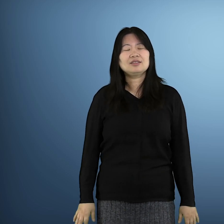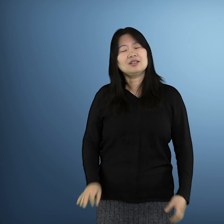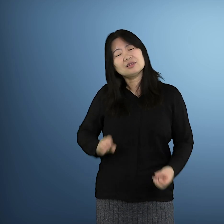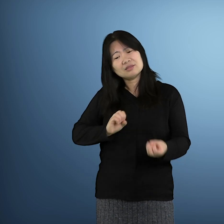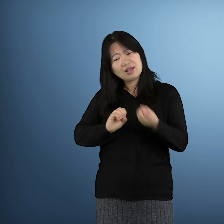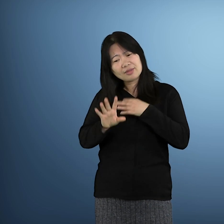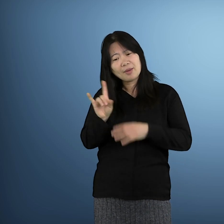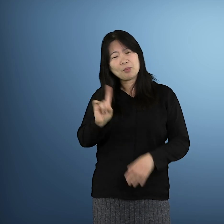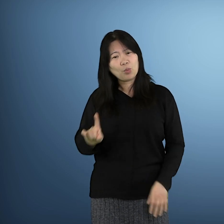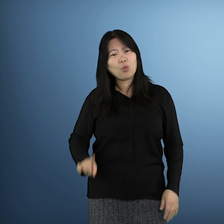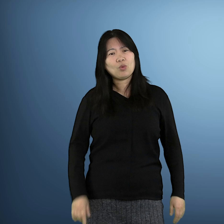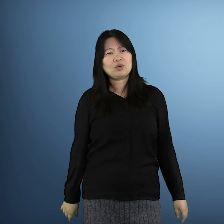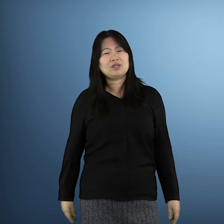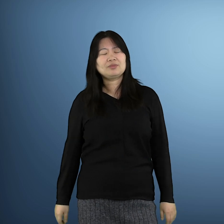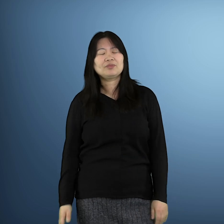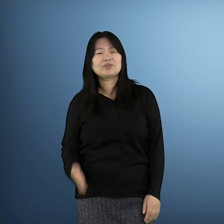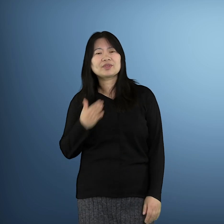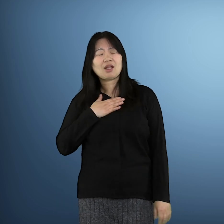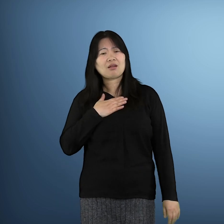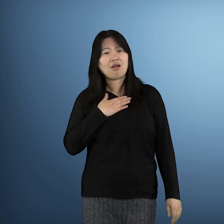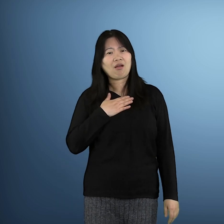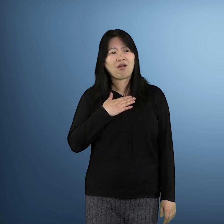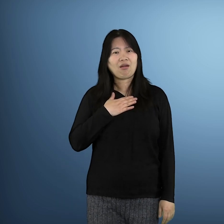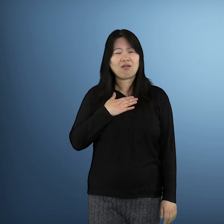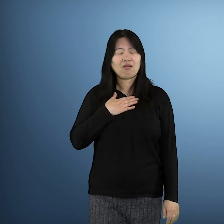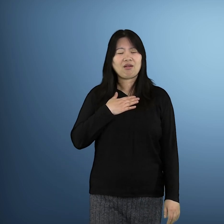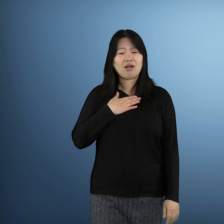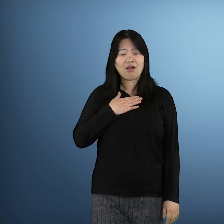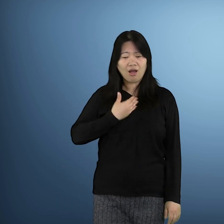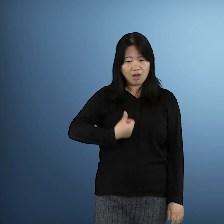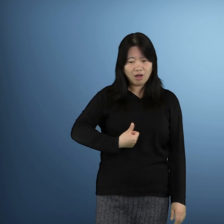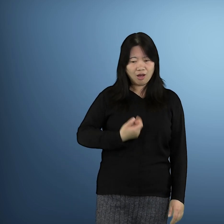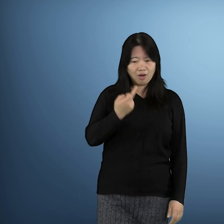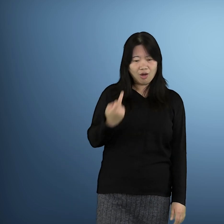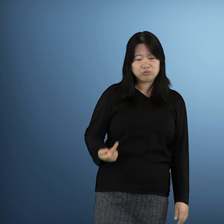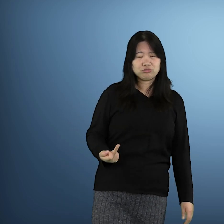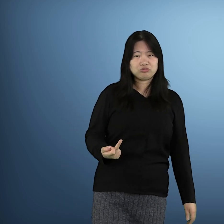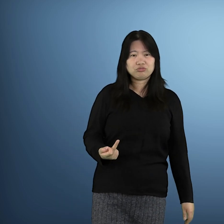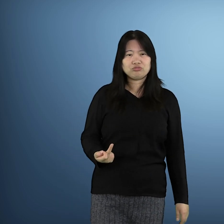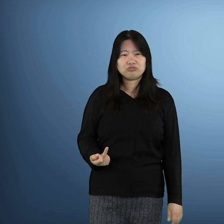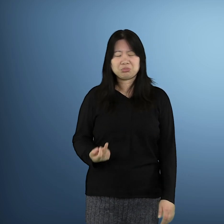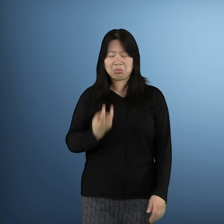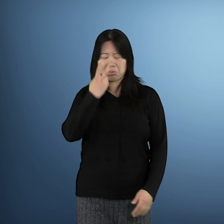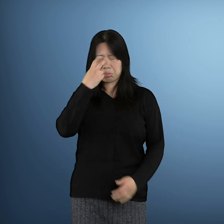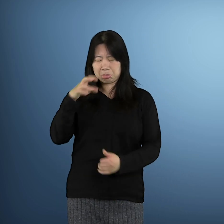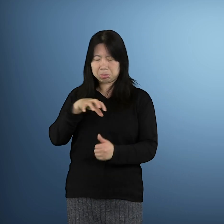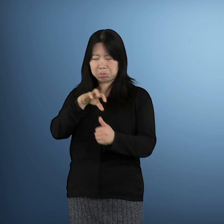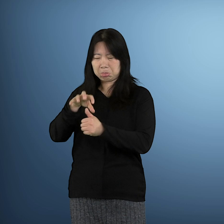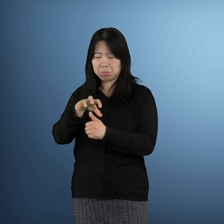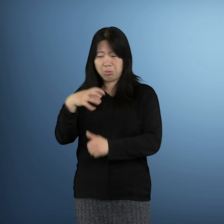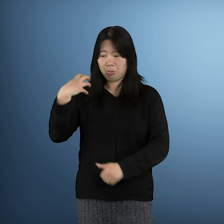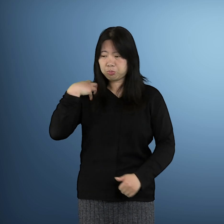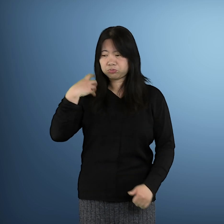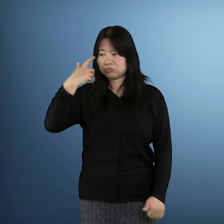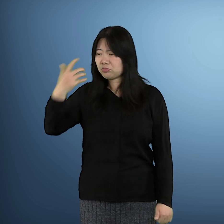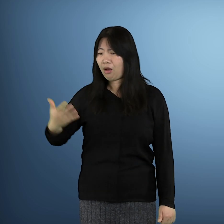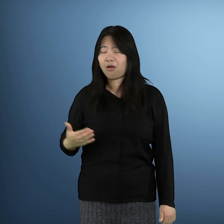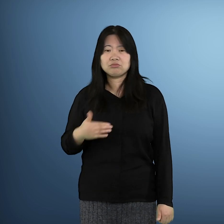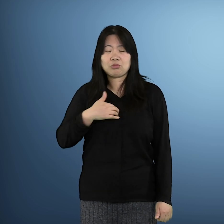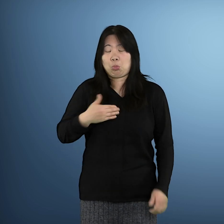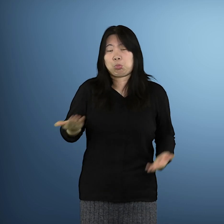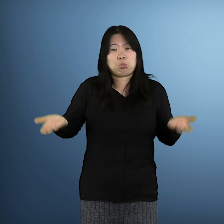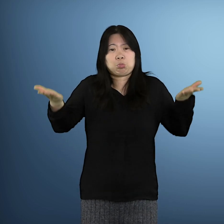대답이 뭐냐 하면 내가 내 아우를 지키는 자니까. 내가 알지